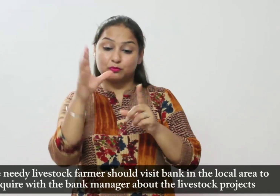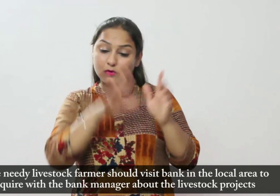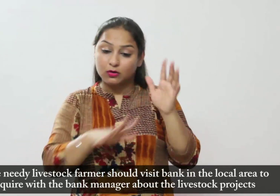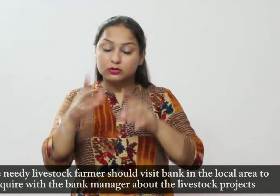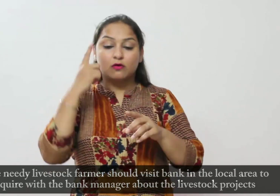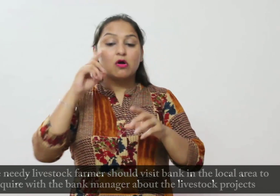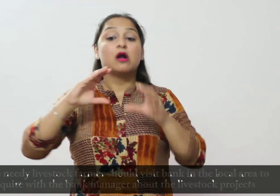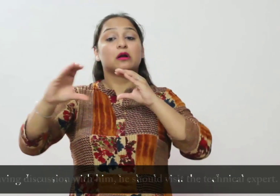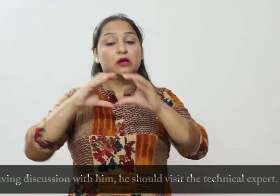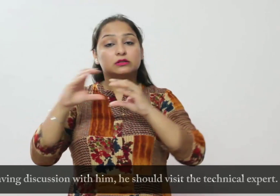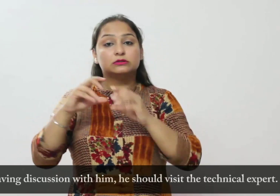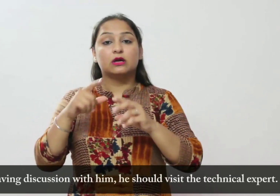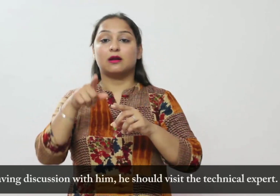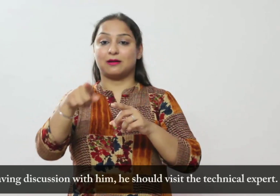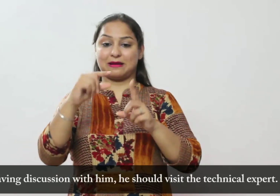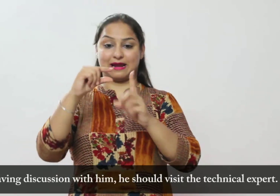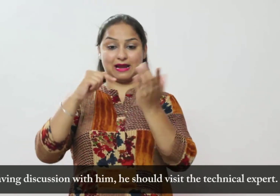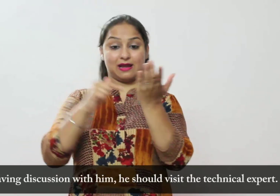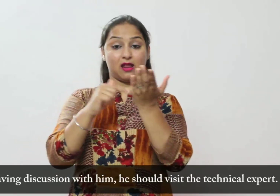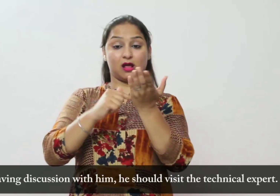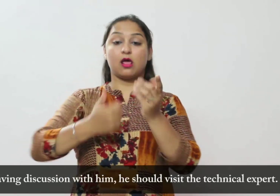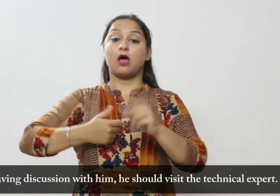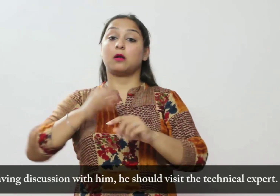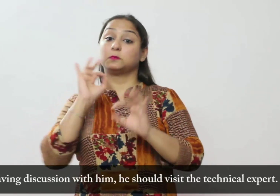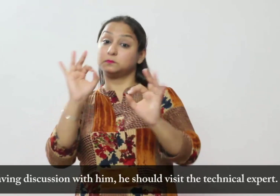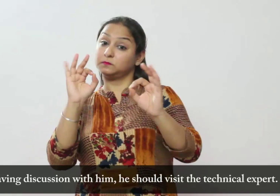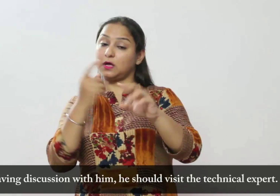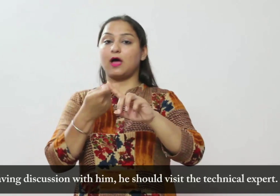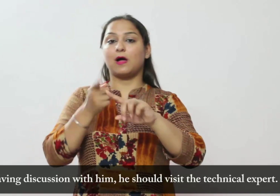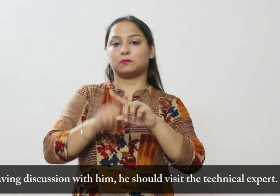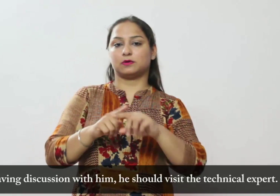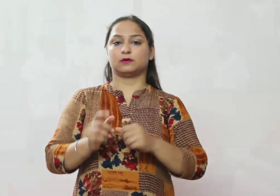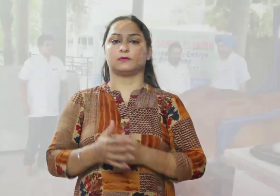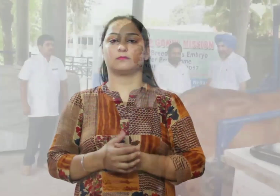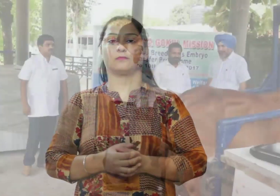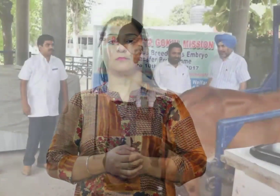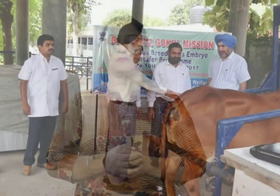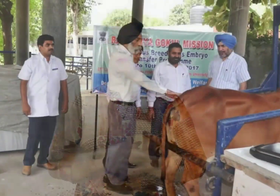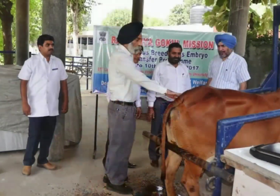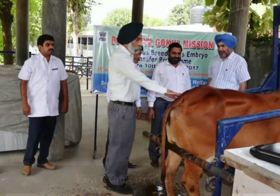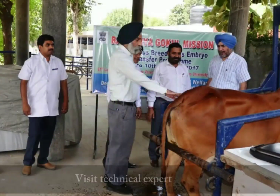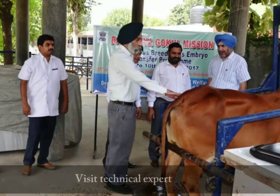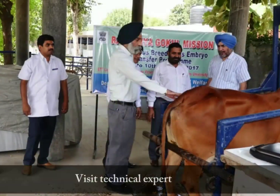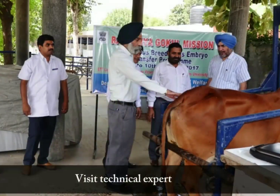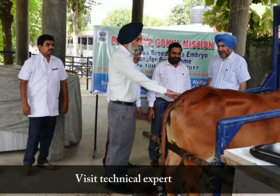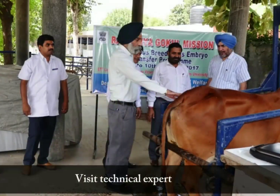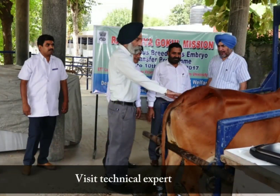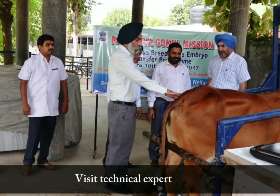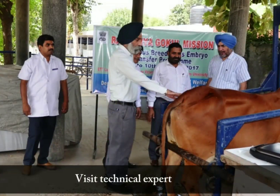पूछताछ करनी चाहिए। उसके साथ चर्चा करने के बाद उसे तकनीकी नित्यात का दौरा करना